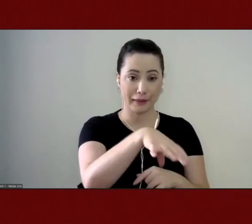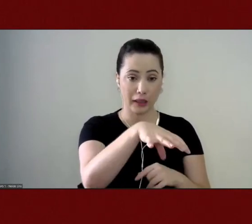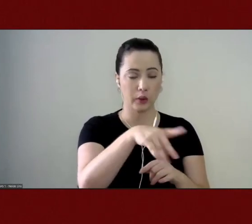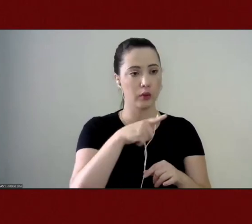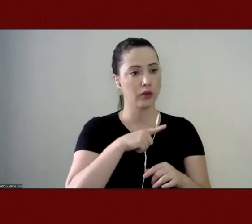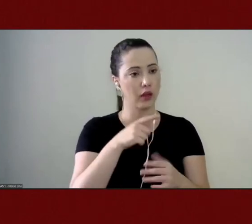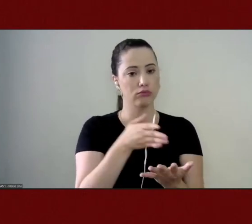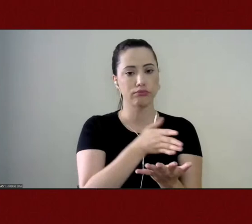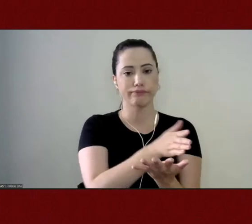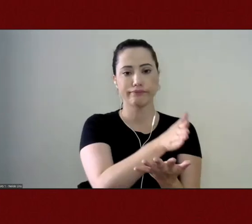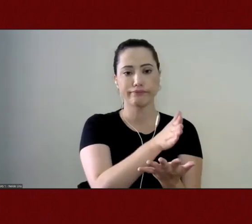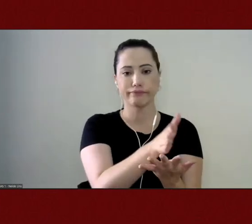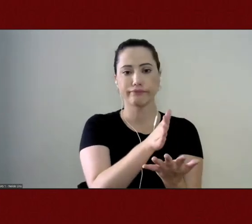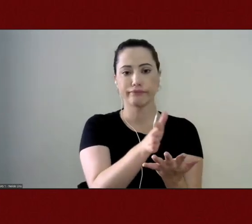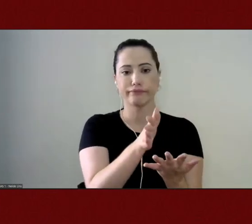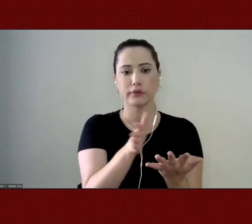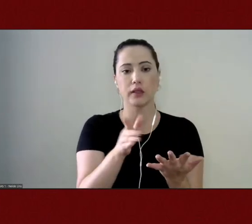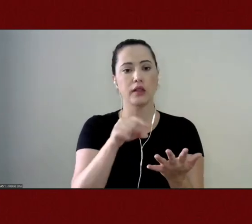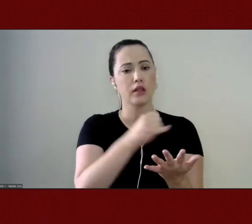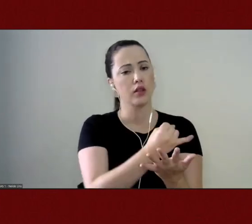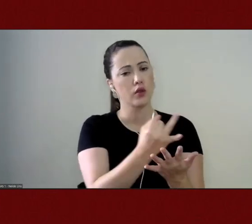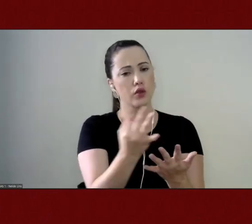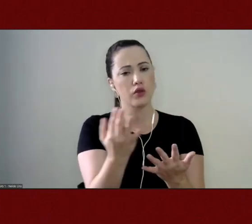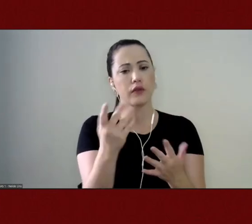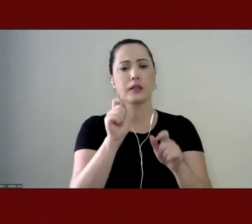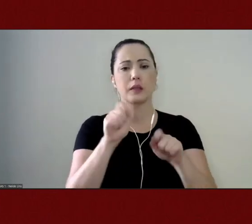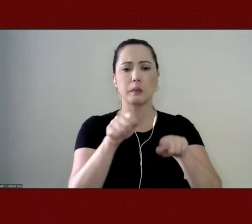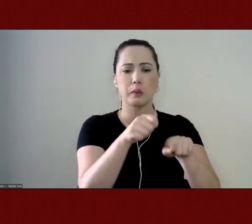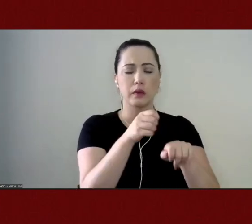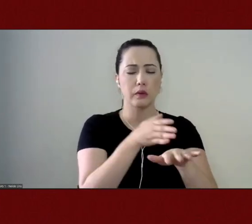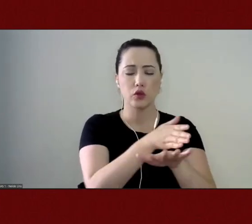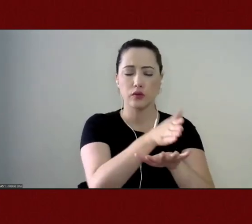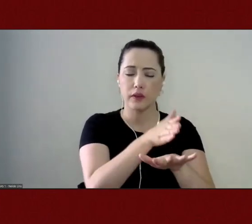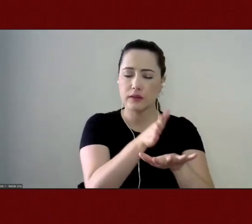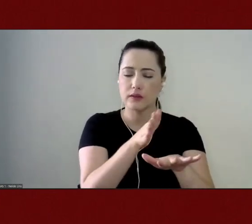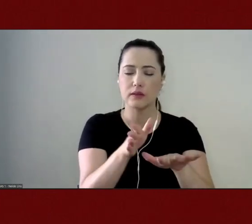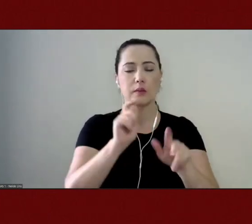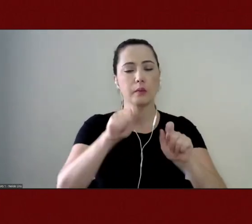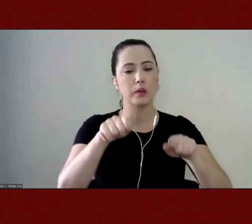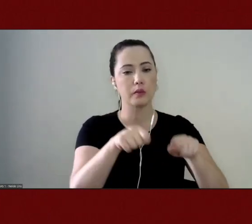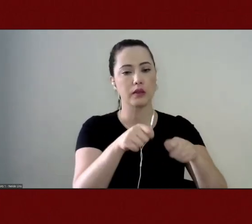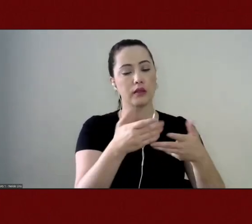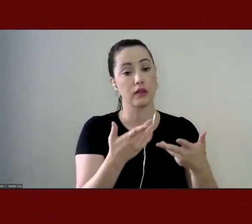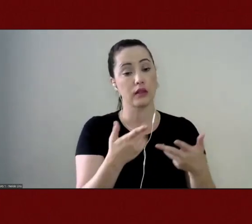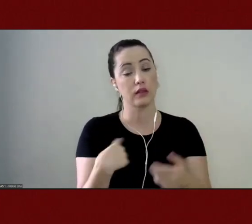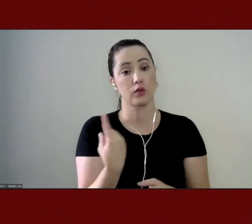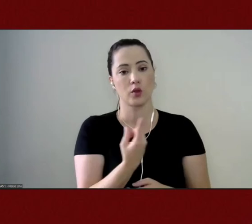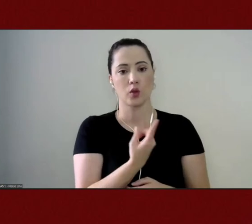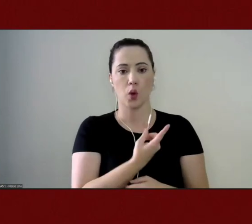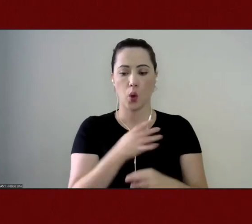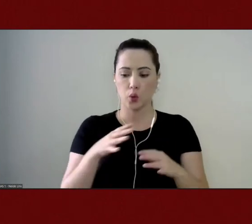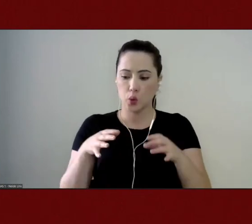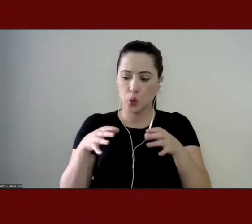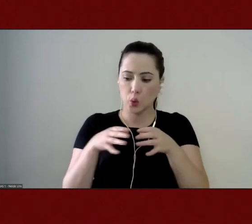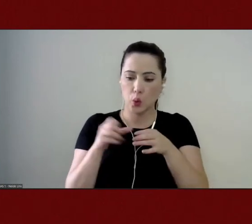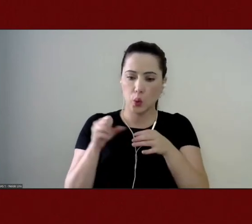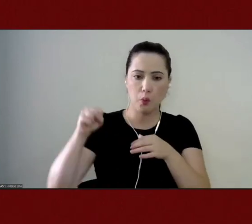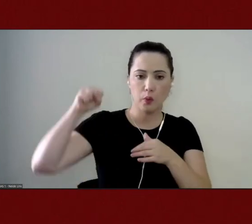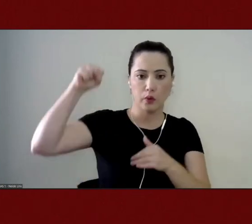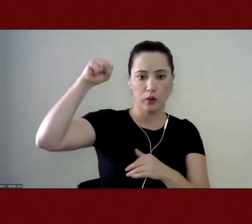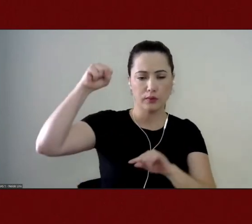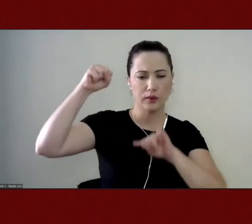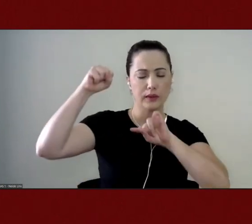Foram organizações muito segmentadas, e nós, os comunistas, nós fomos nos afastando do movimento sindical